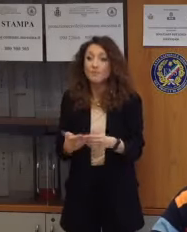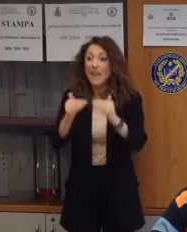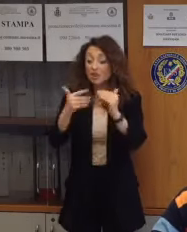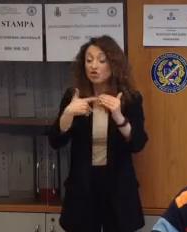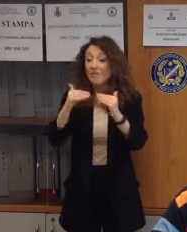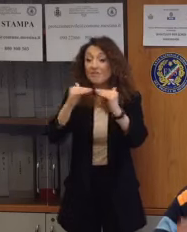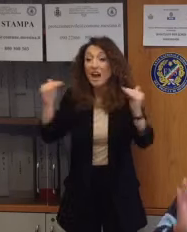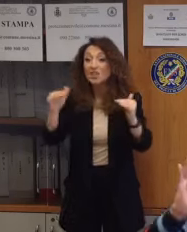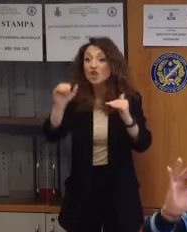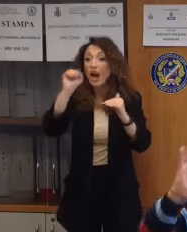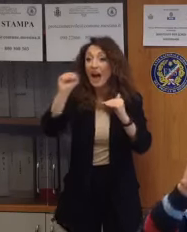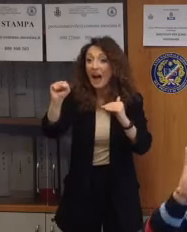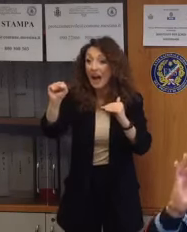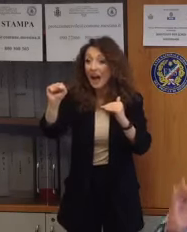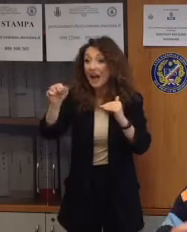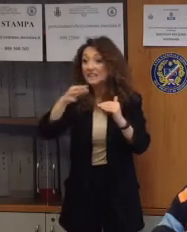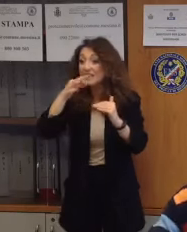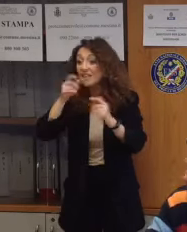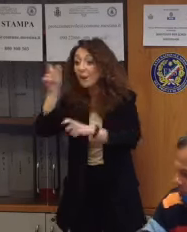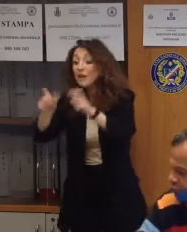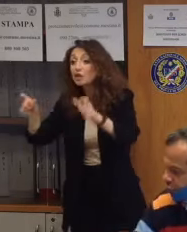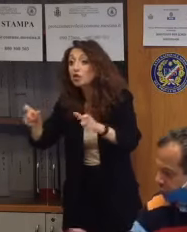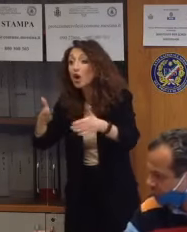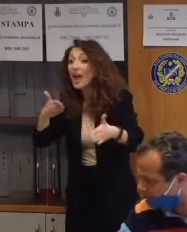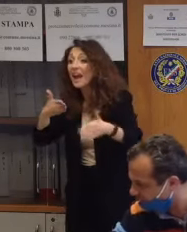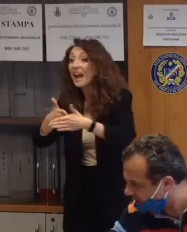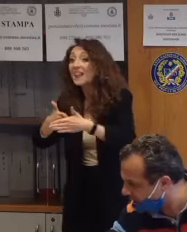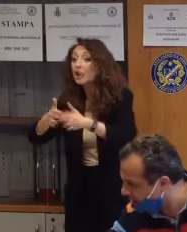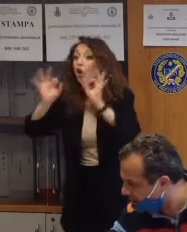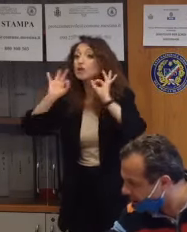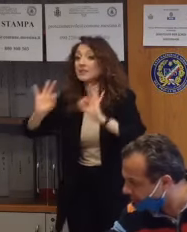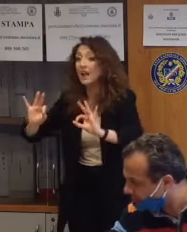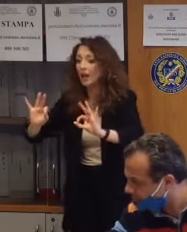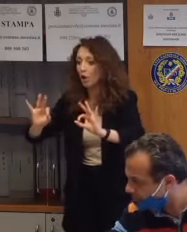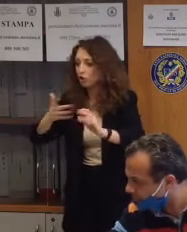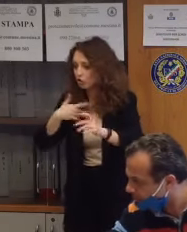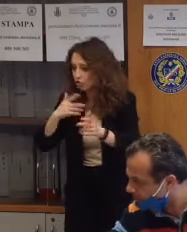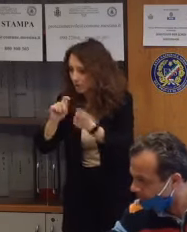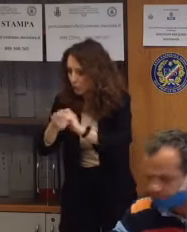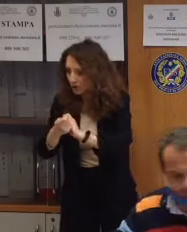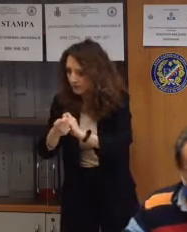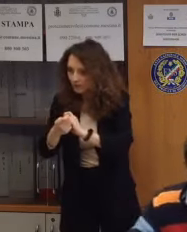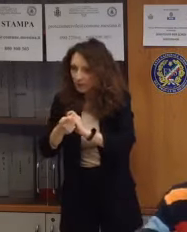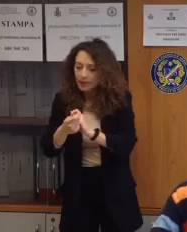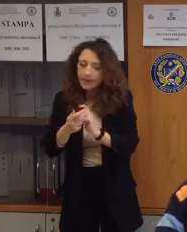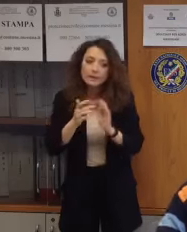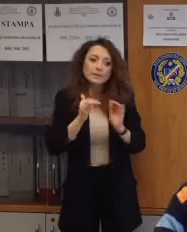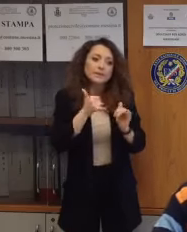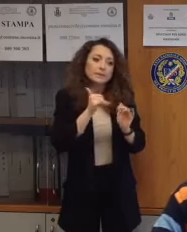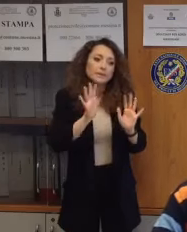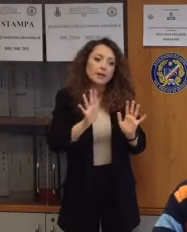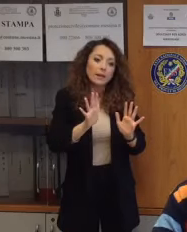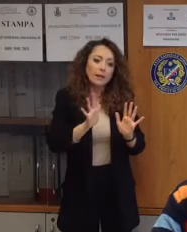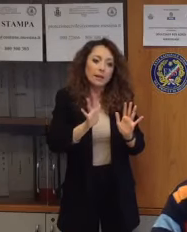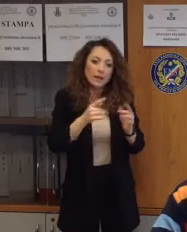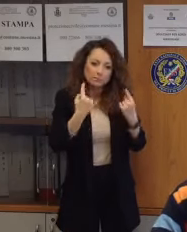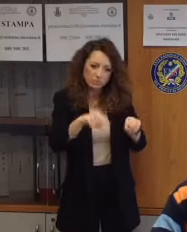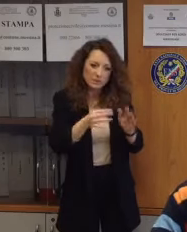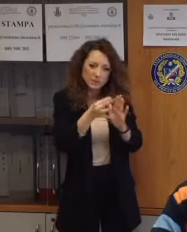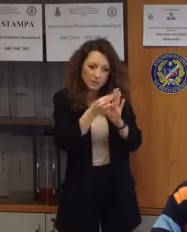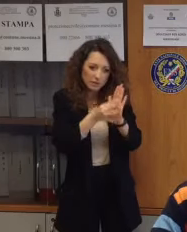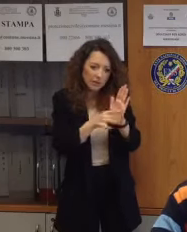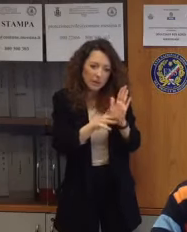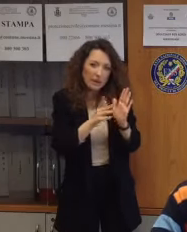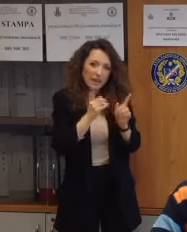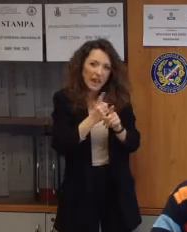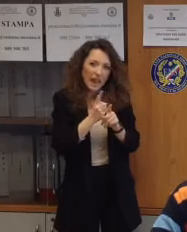cioè nessun reddito, ci sono modifiche? Sì, no, ma quel dato ancora deve essere formale, deve essere completato.